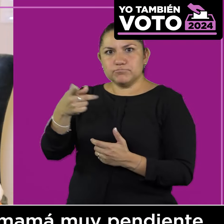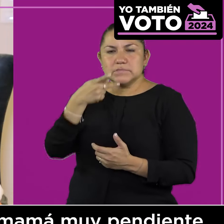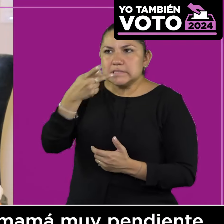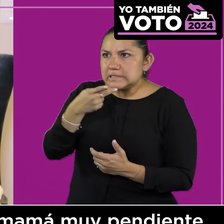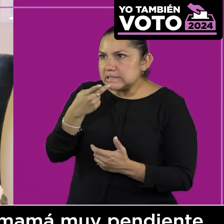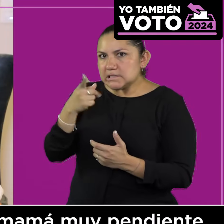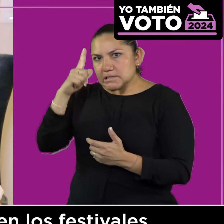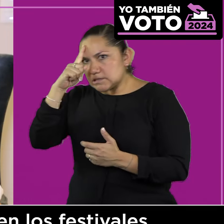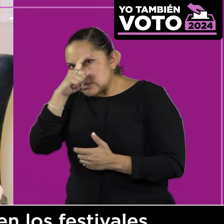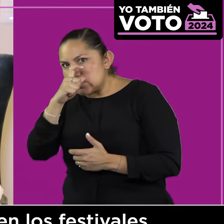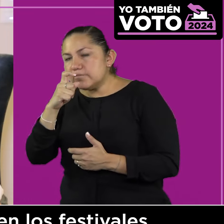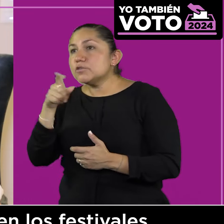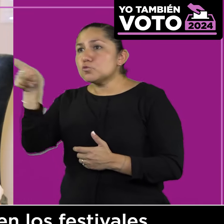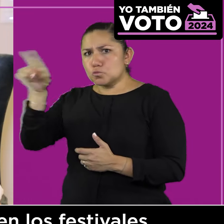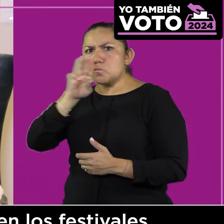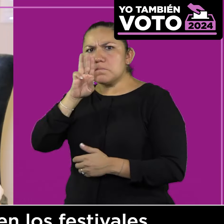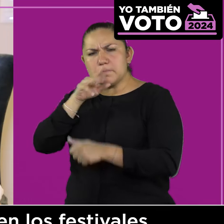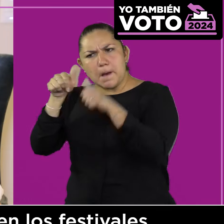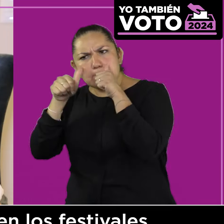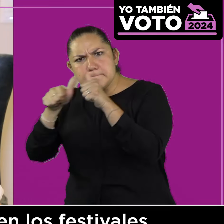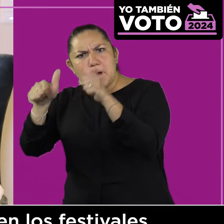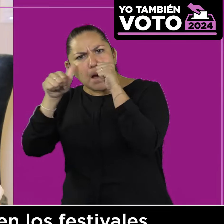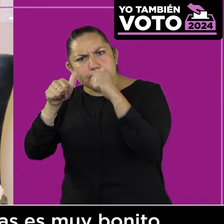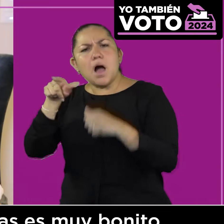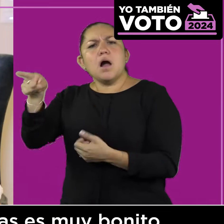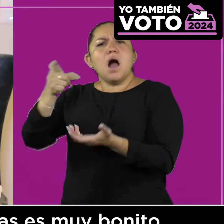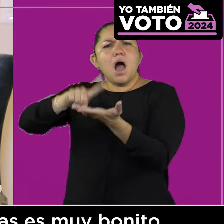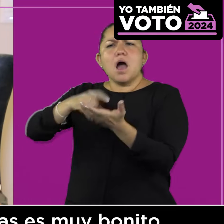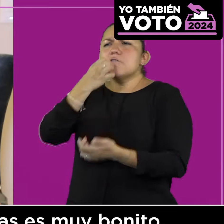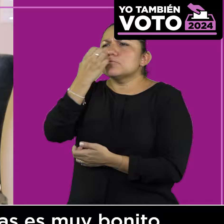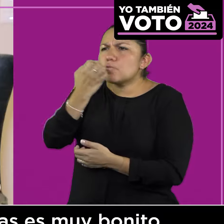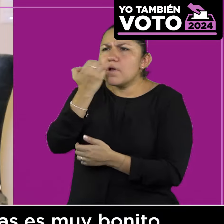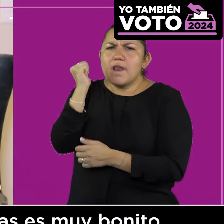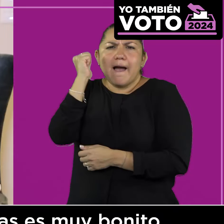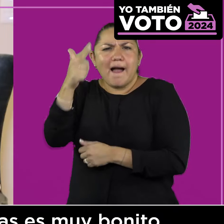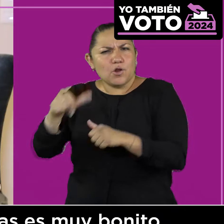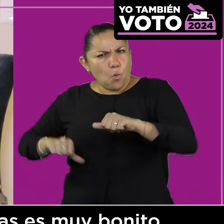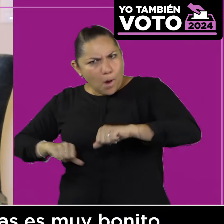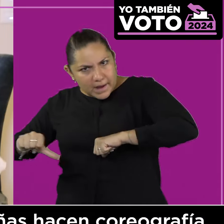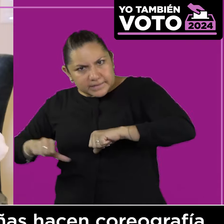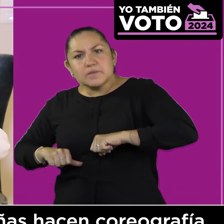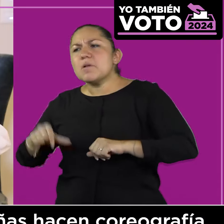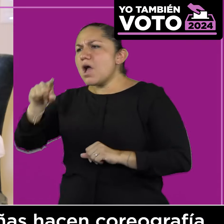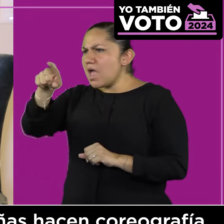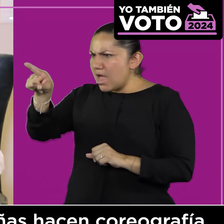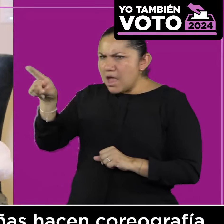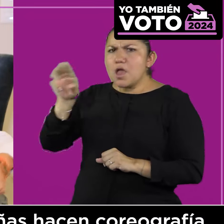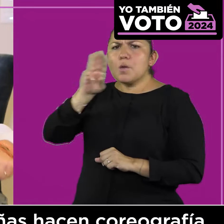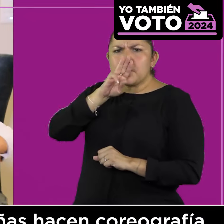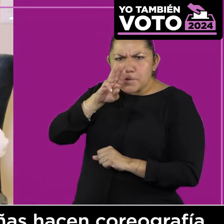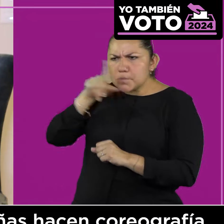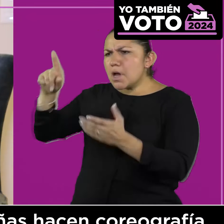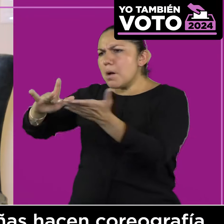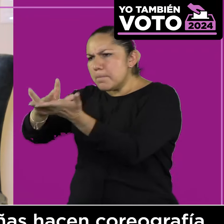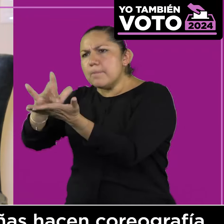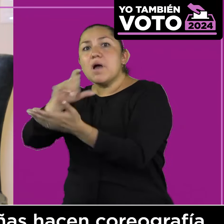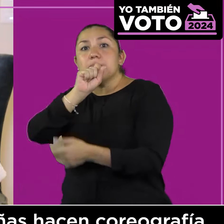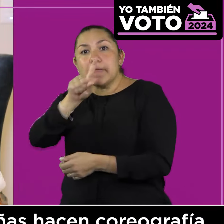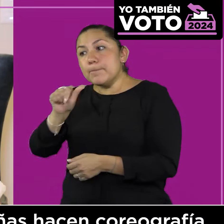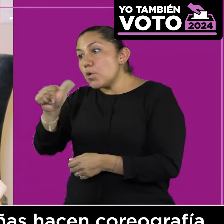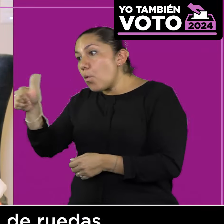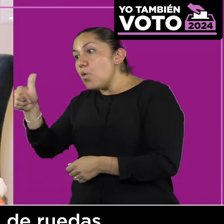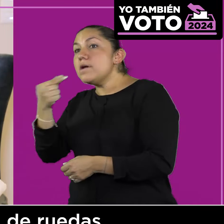ha sido una mamá muy pendiente ella participa en los festivales y las mismas niñas es muy bonito porque las mismas niñas es la que hacen